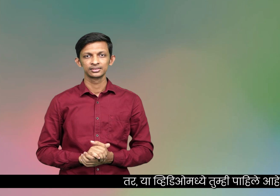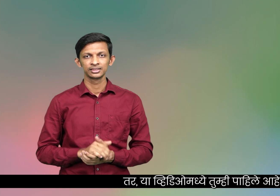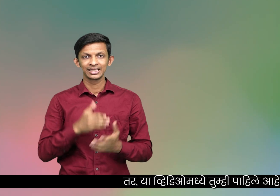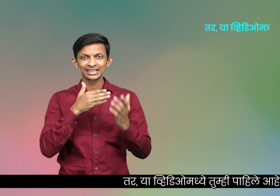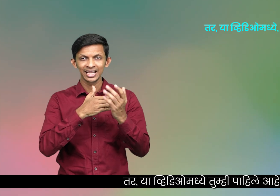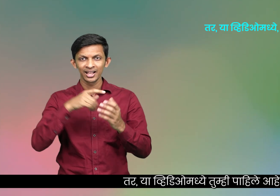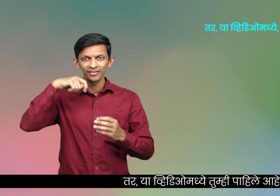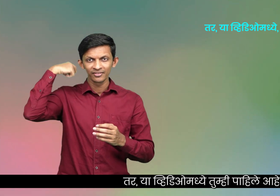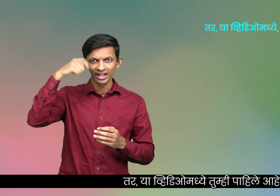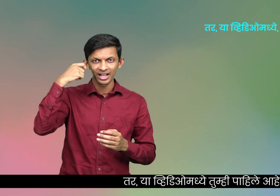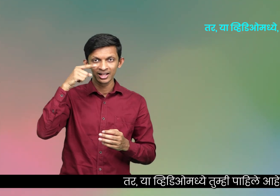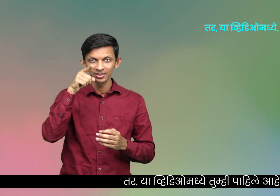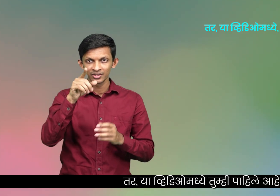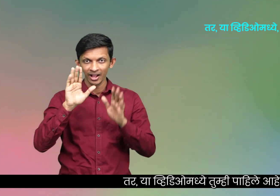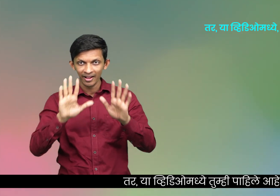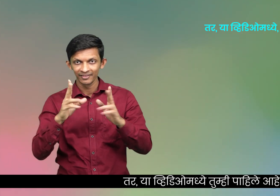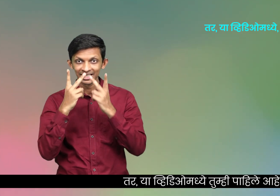तर या व्हिडिओमध्ये तुम्ही पाहिलं आहे